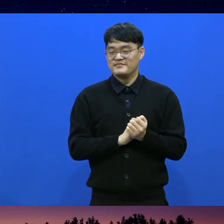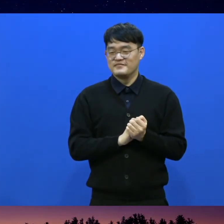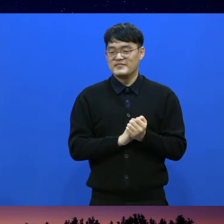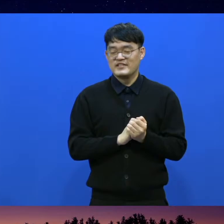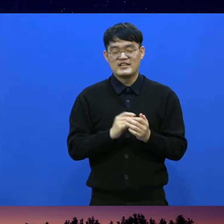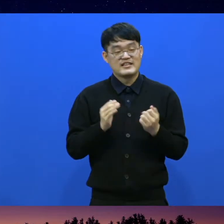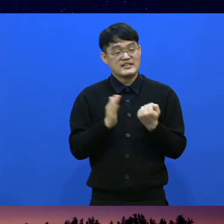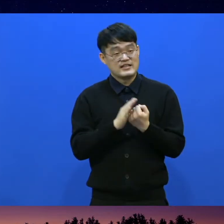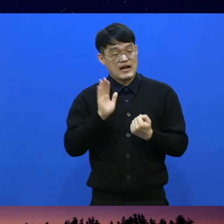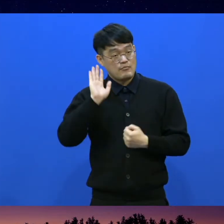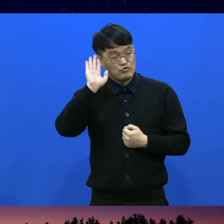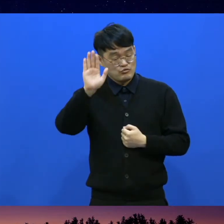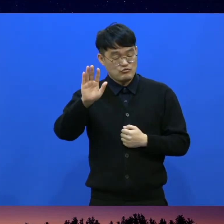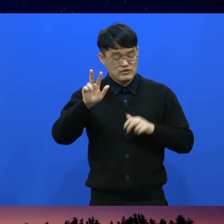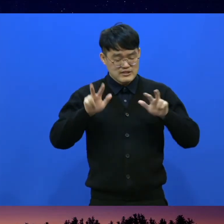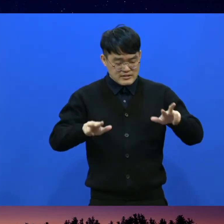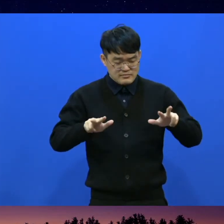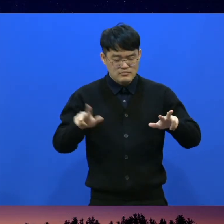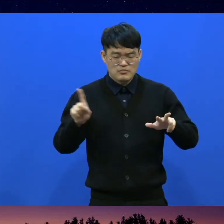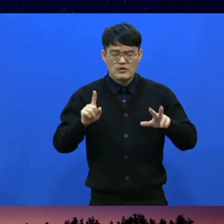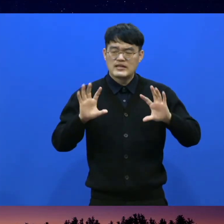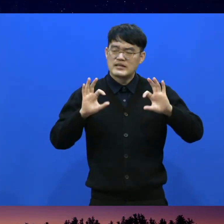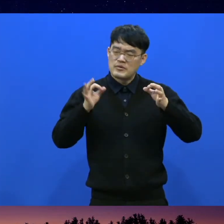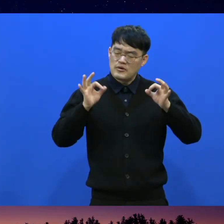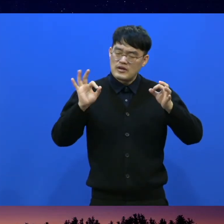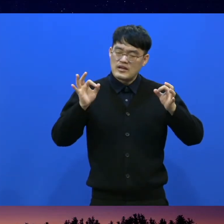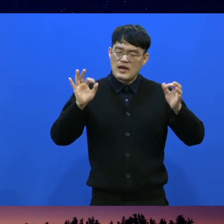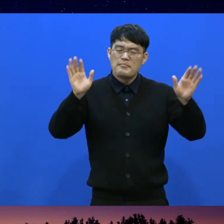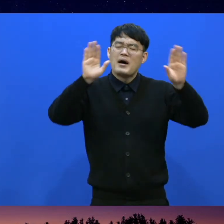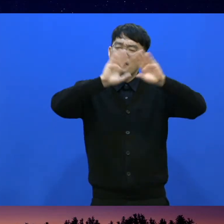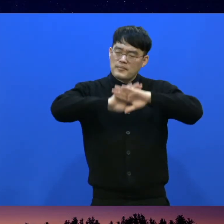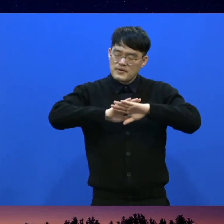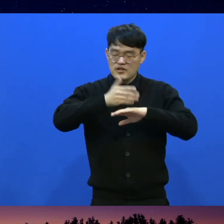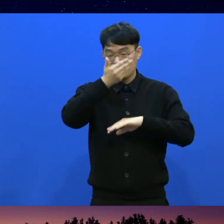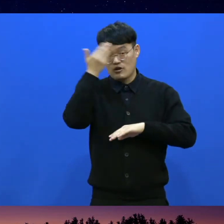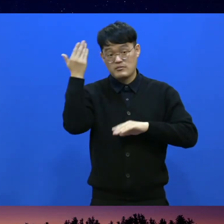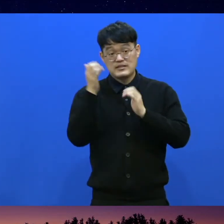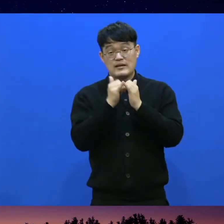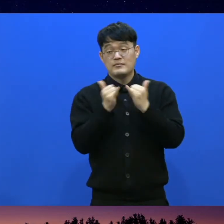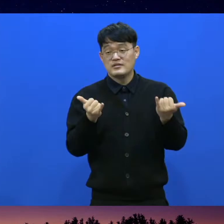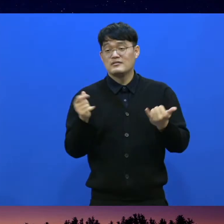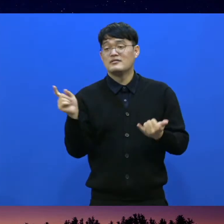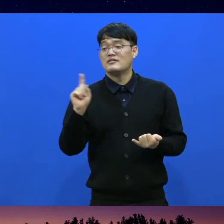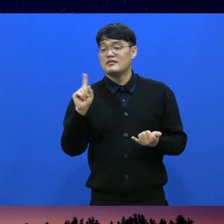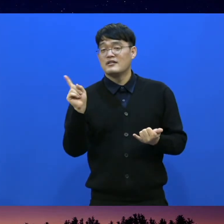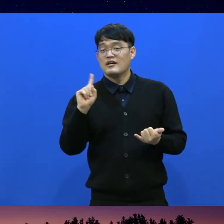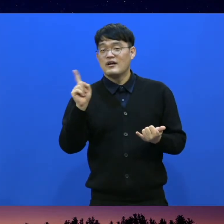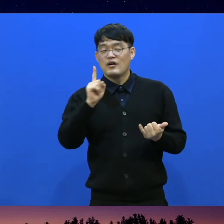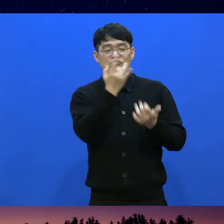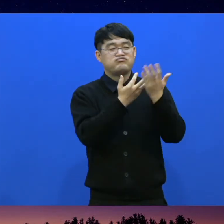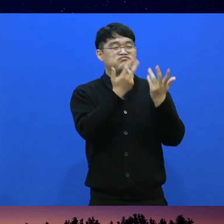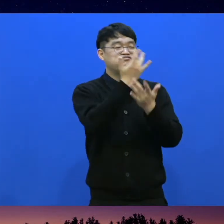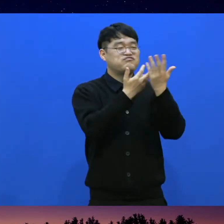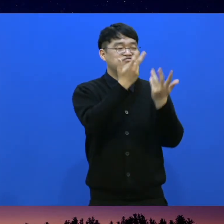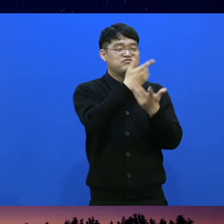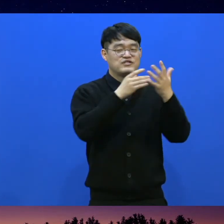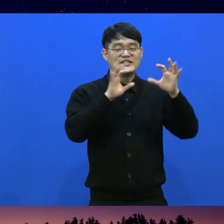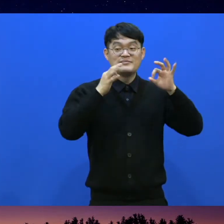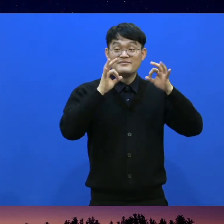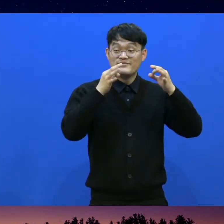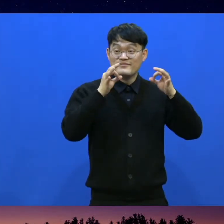지금도 그렇습니다만은 금요일 저녁을 이제 젊은이들은 그러죠. 불금이라 그러죠.